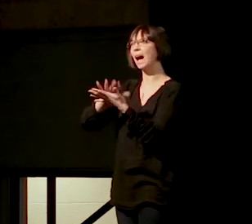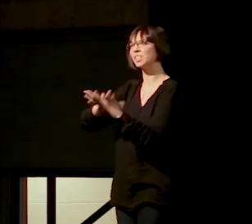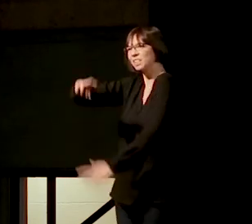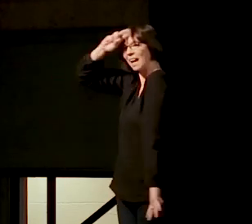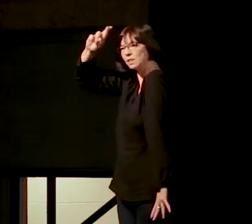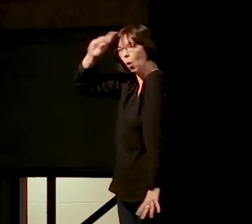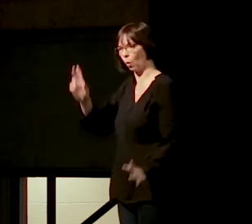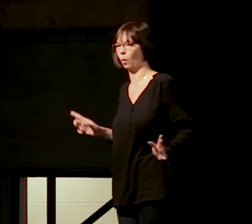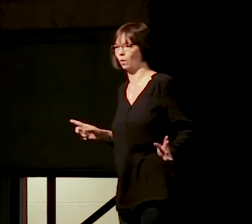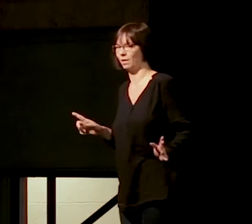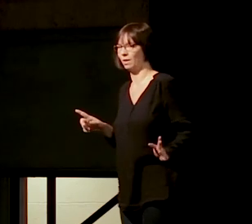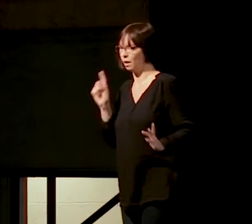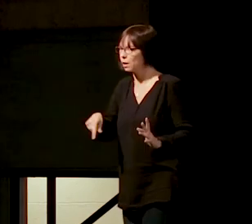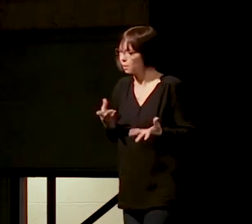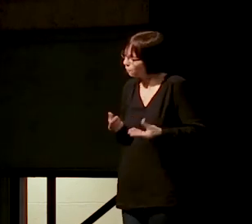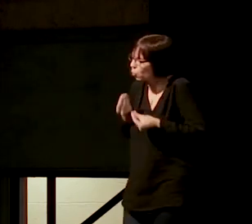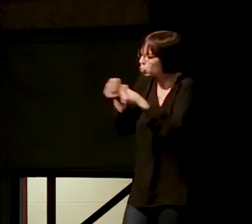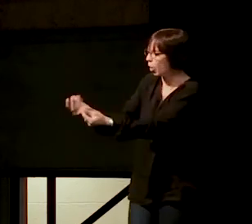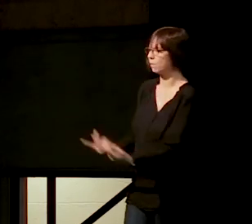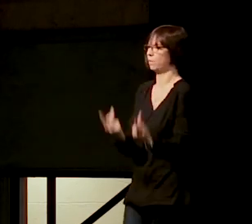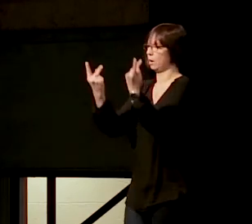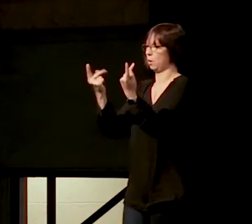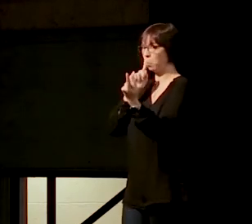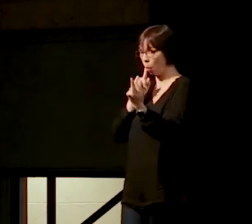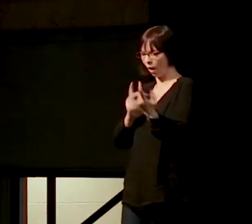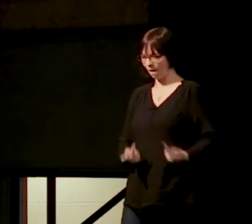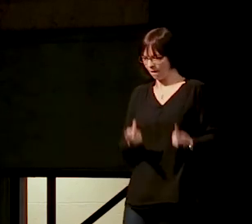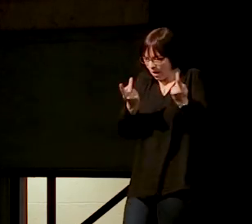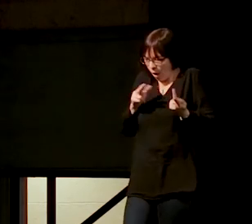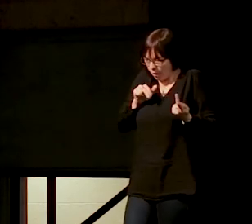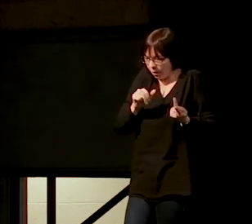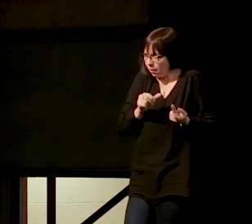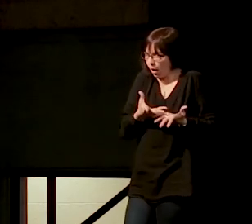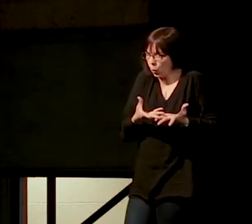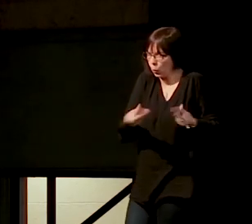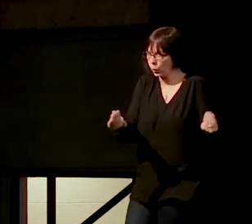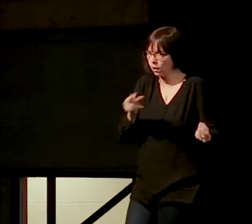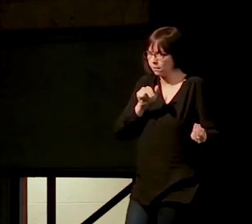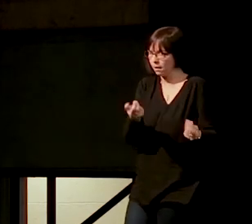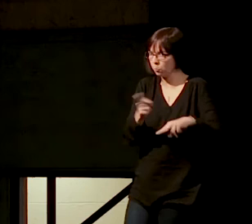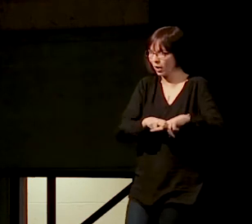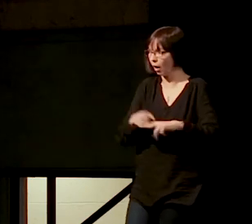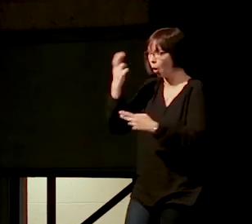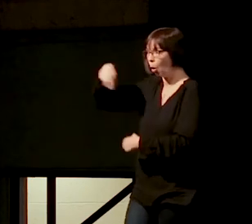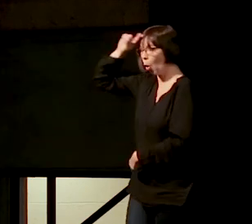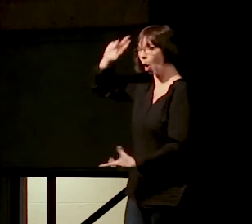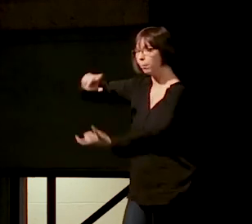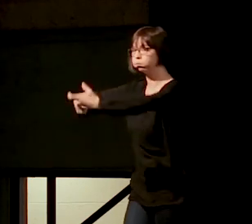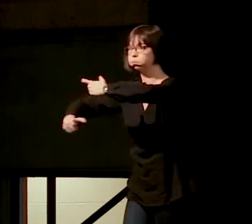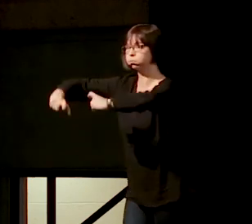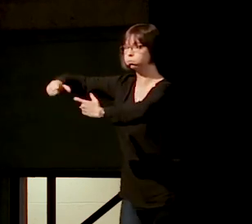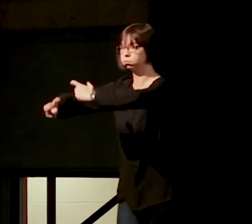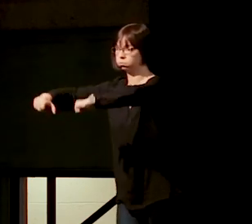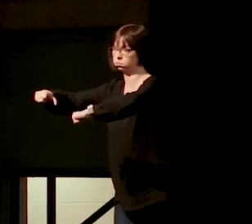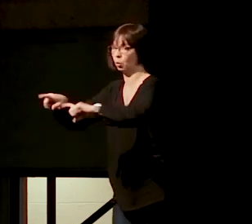ouvrons-leur une fenêtre sur le monde, parce que nos valeurs sont en danger de mort, elles sont prêtes à disparaître, l'Europe vacille, et parfois notre